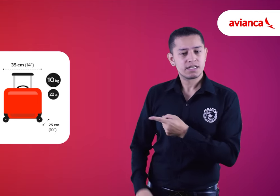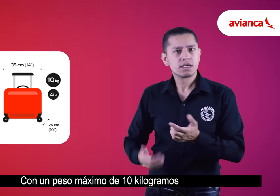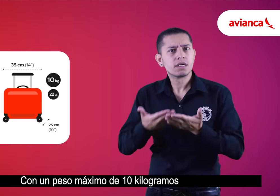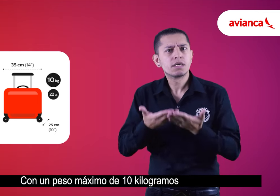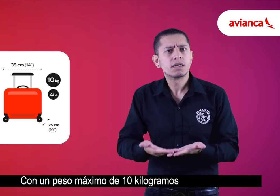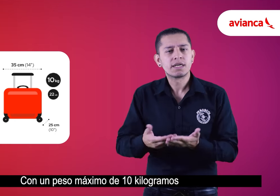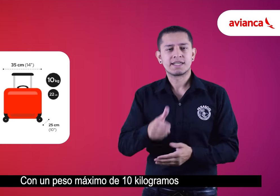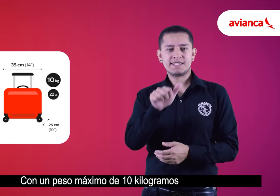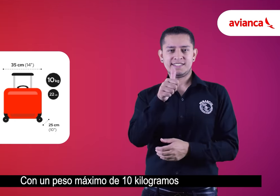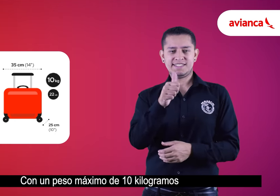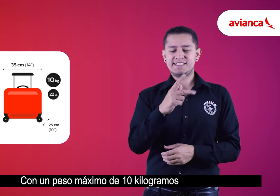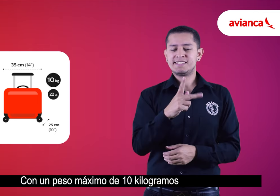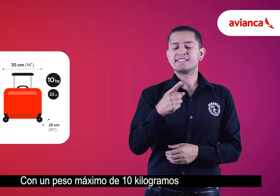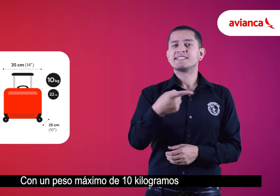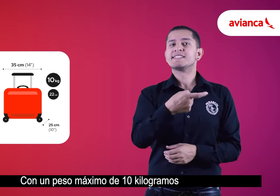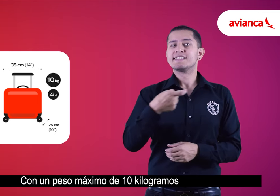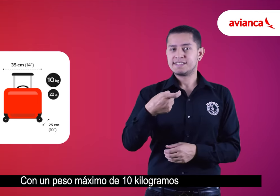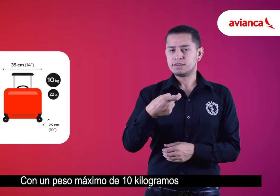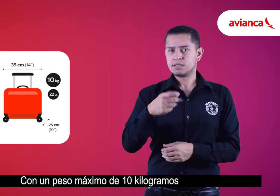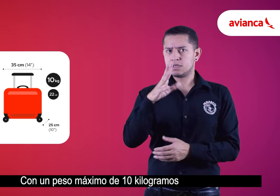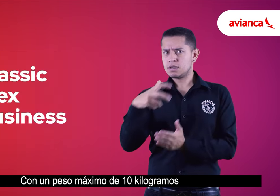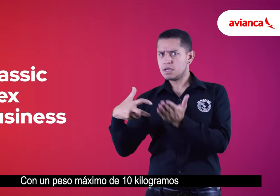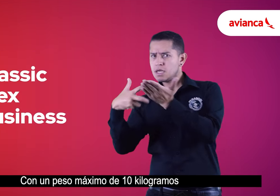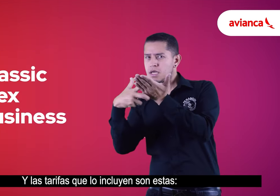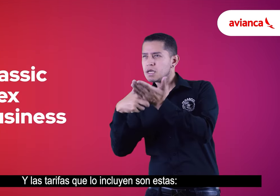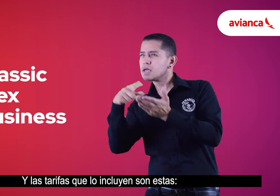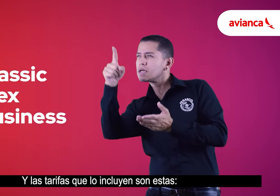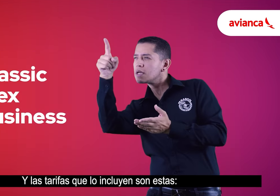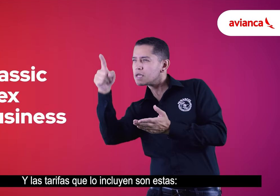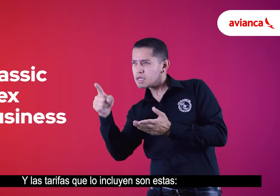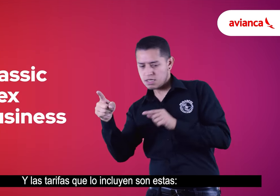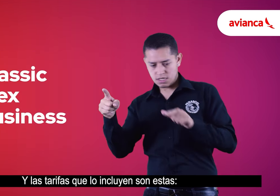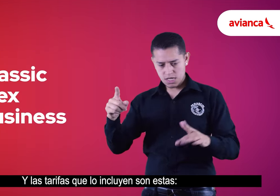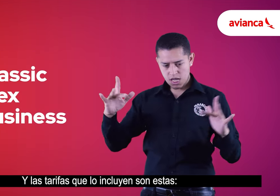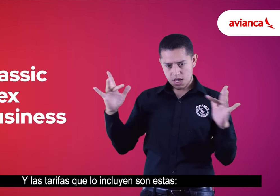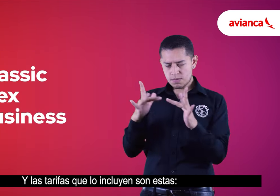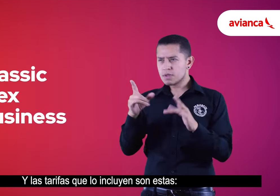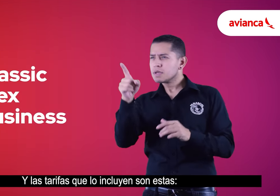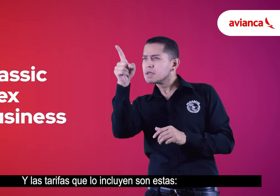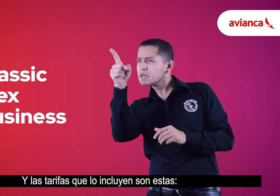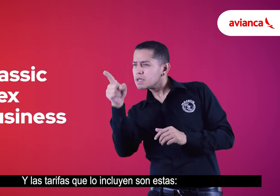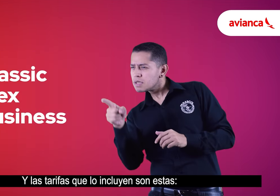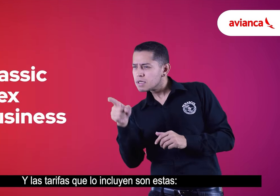Con un peso máximo de 10 kilogramos. Y las tarifas que lo incluyen son estas.